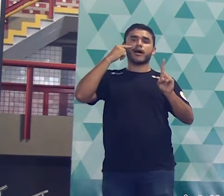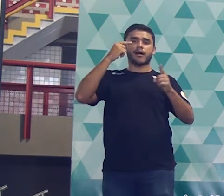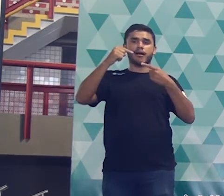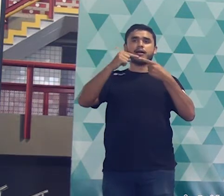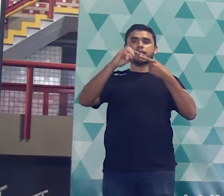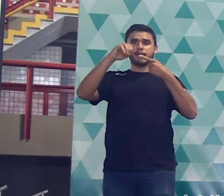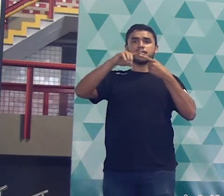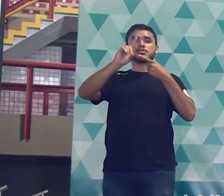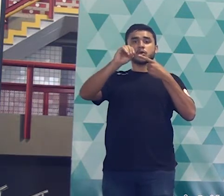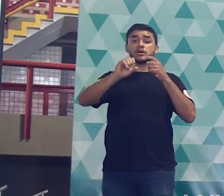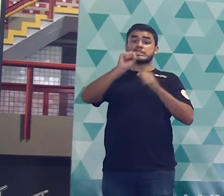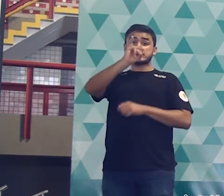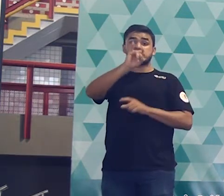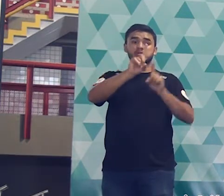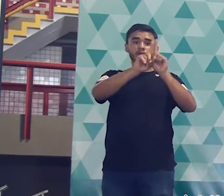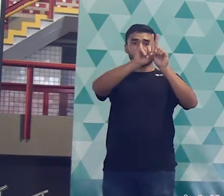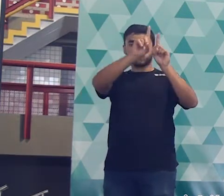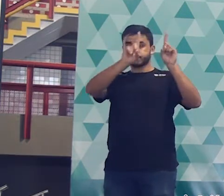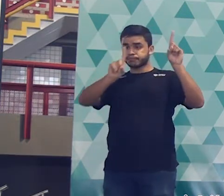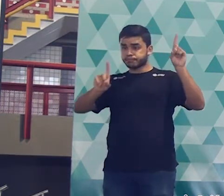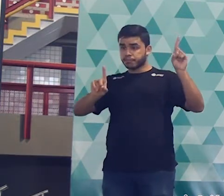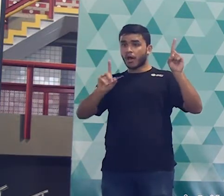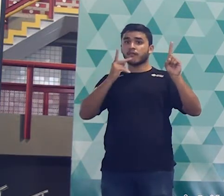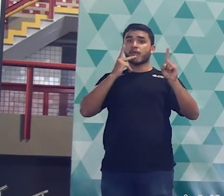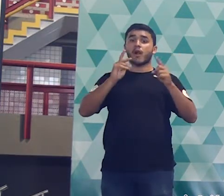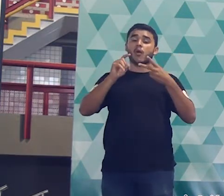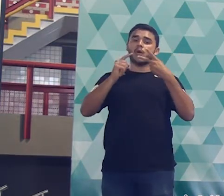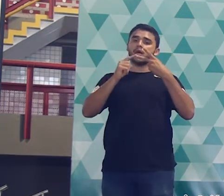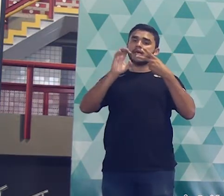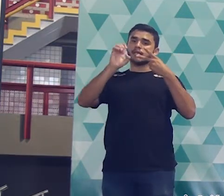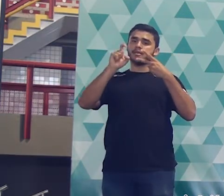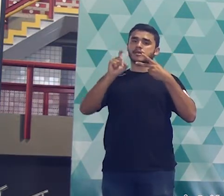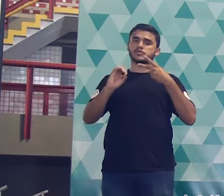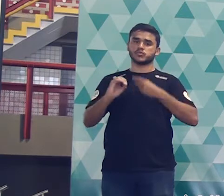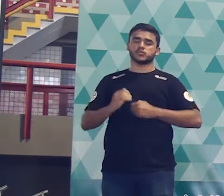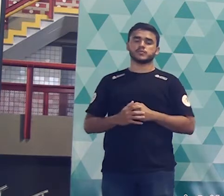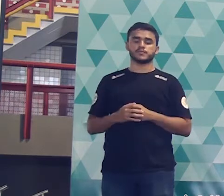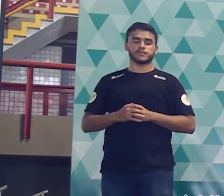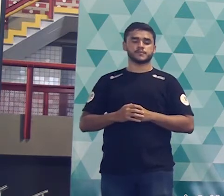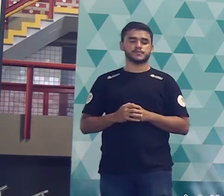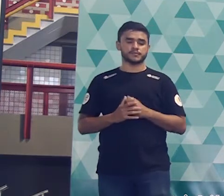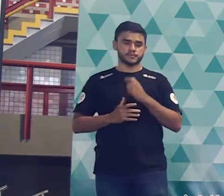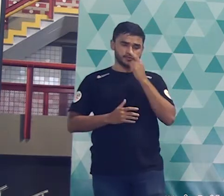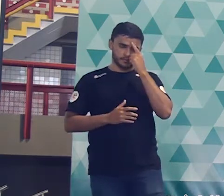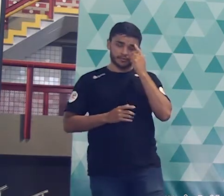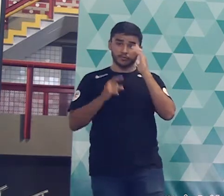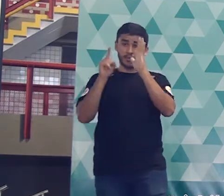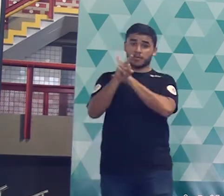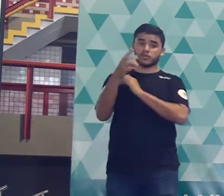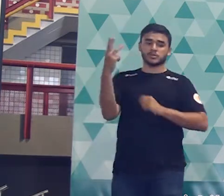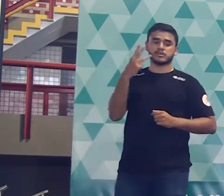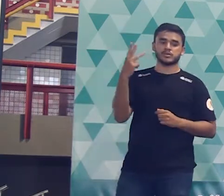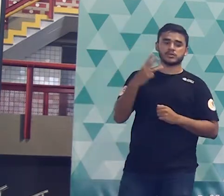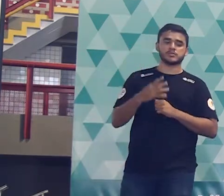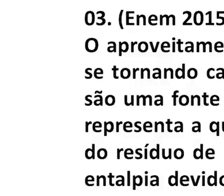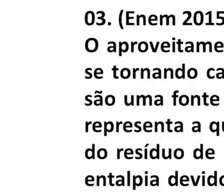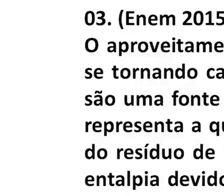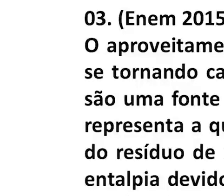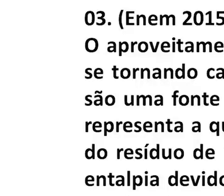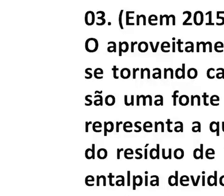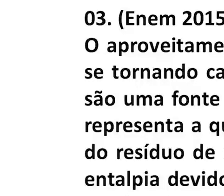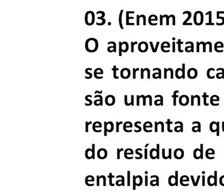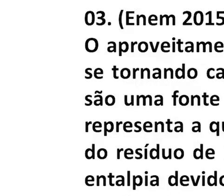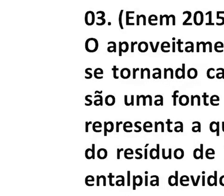gente acabou de ter. Questão que já caiu na prova do Enem, ó. Questão que fala sobre os resíduos florestais. Questão 3 do material de